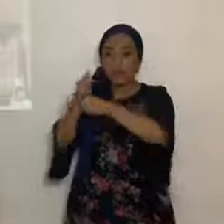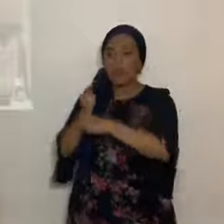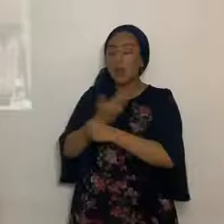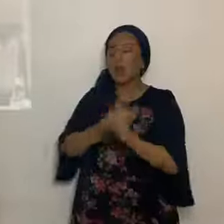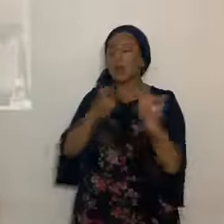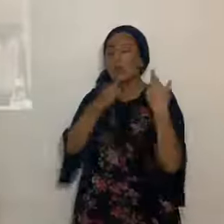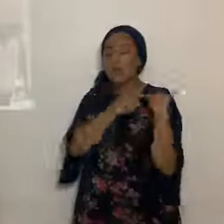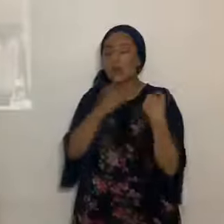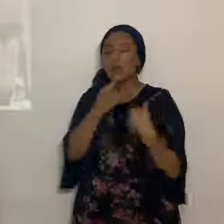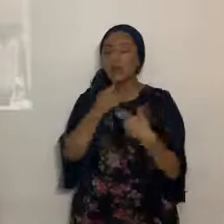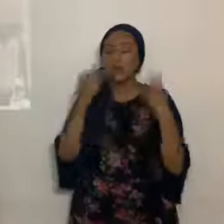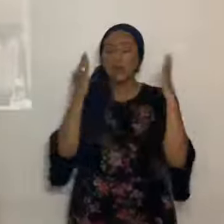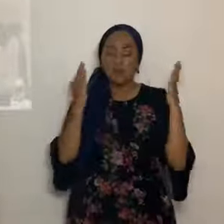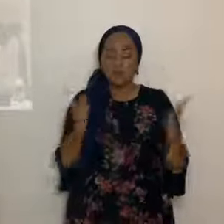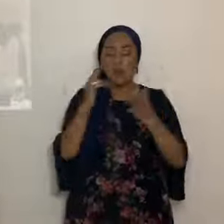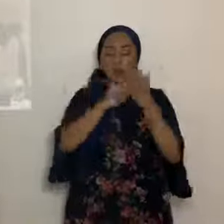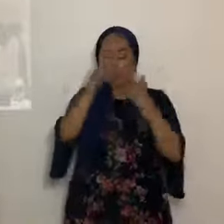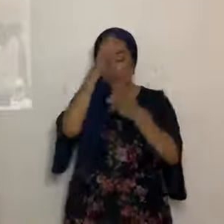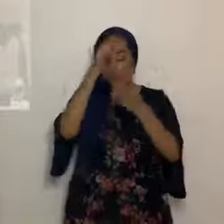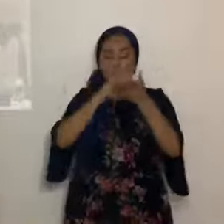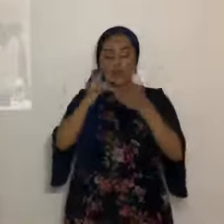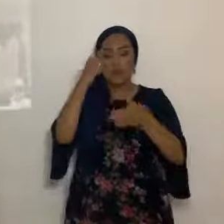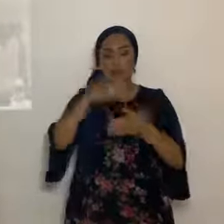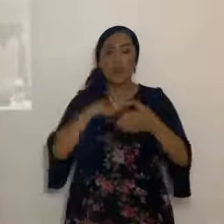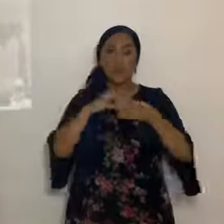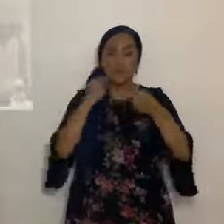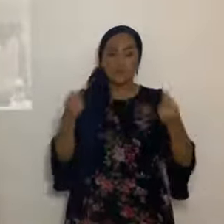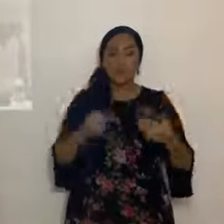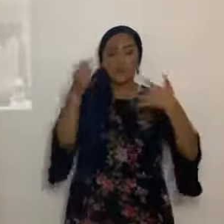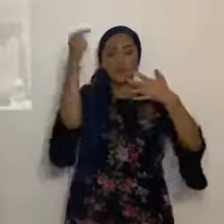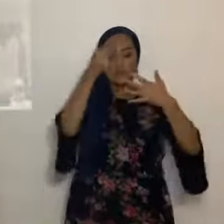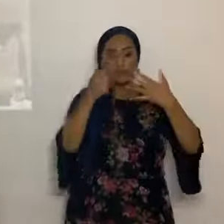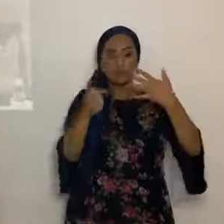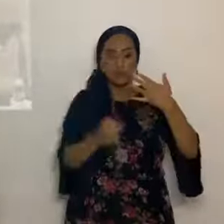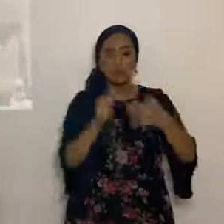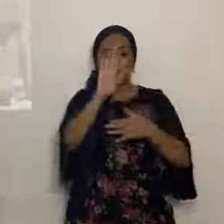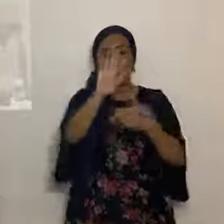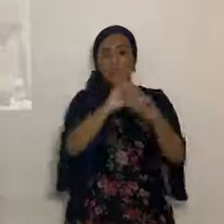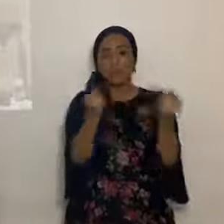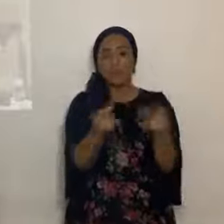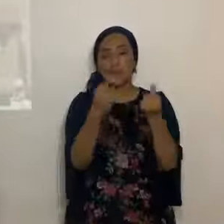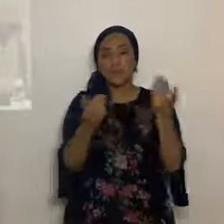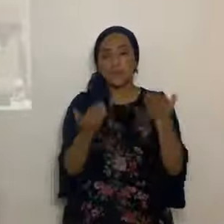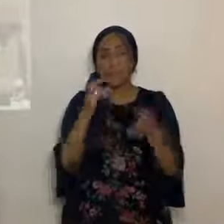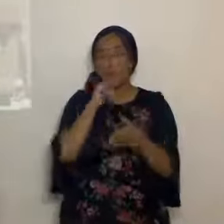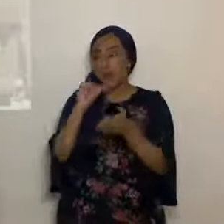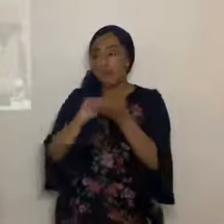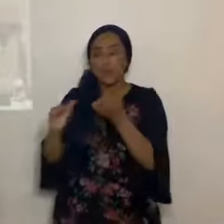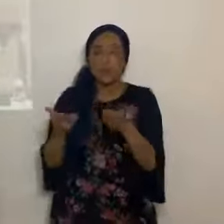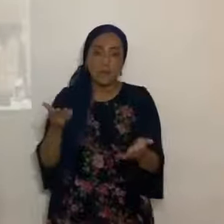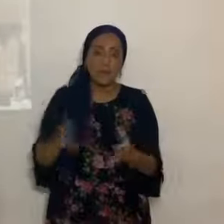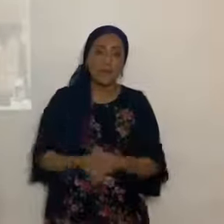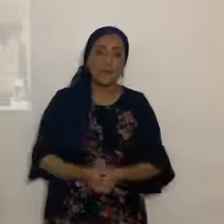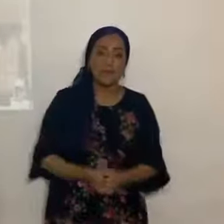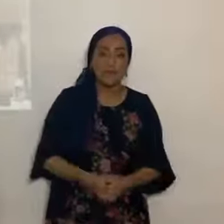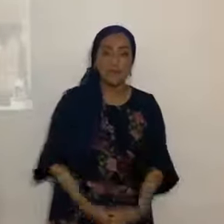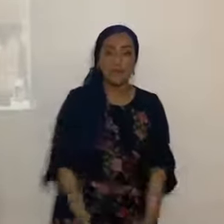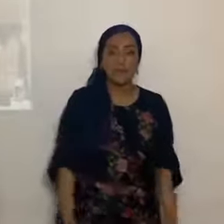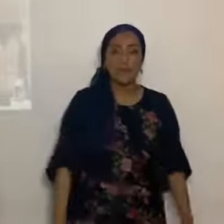decimos, Padre, perdóname por esto y esto y esto y esto, los pecados que... El no perdonar, por ejemplo.